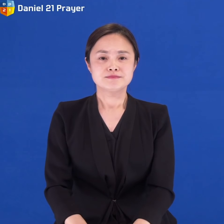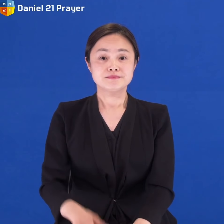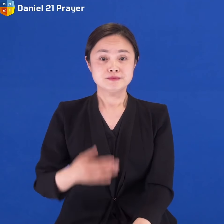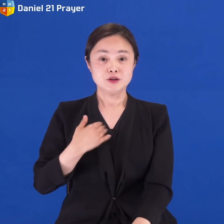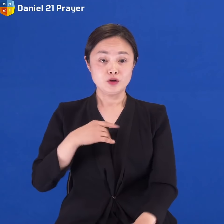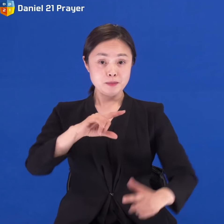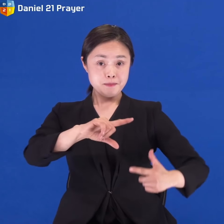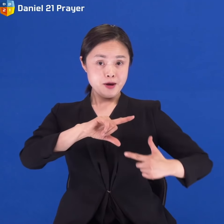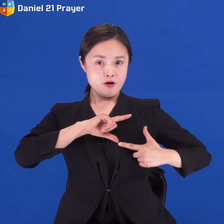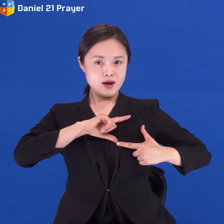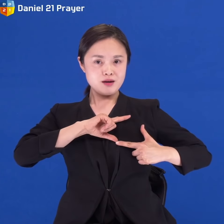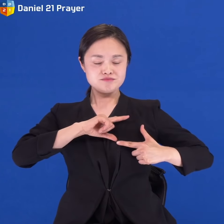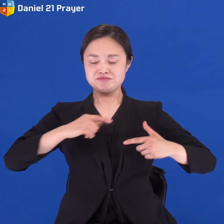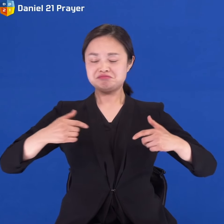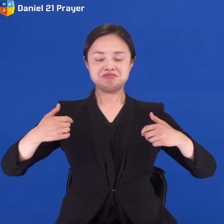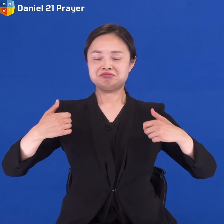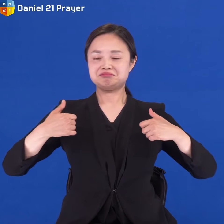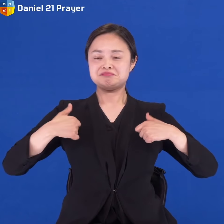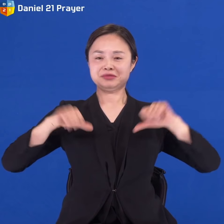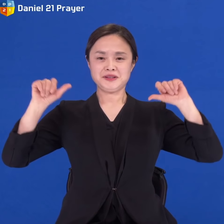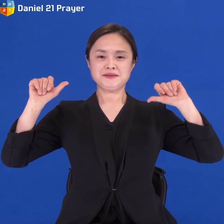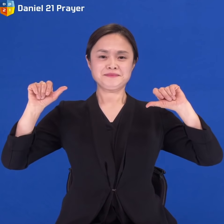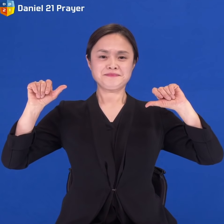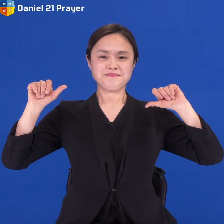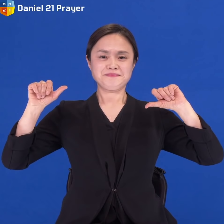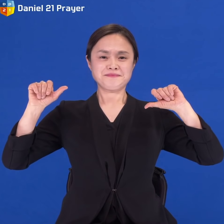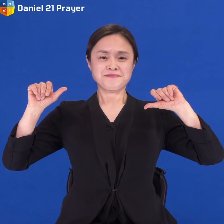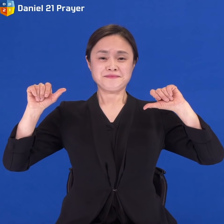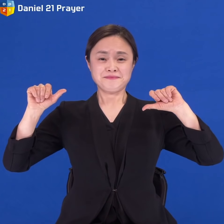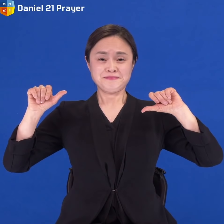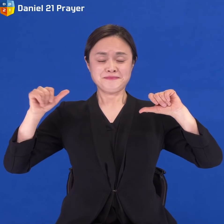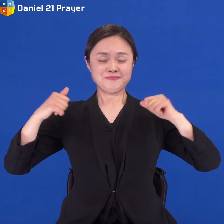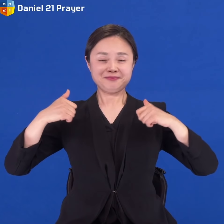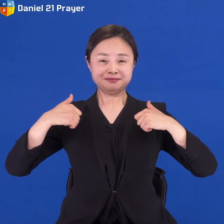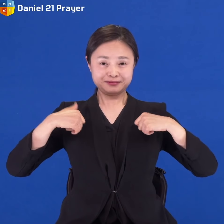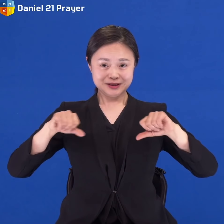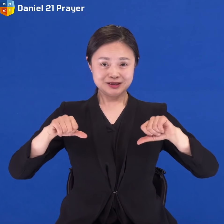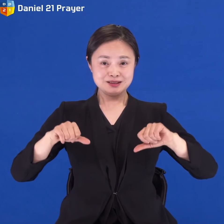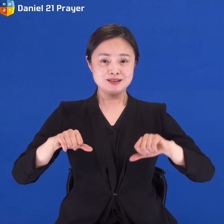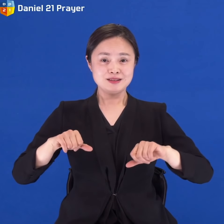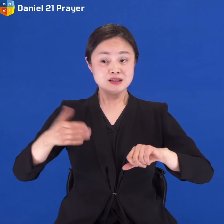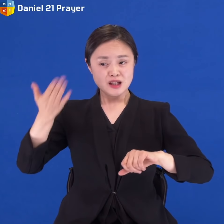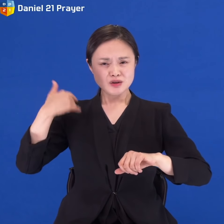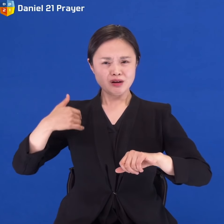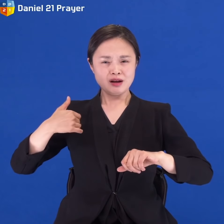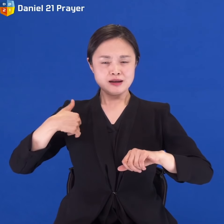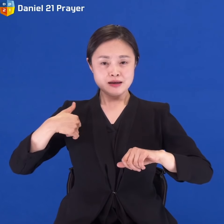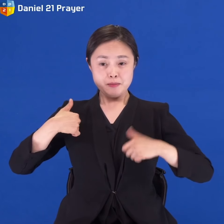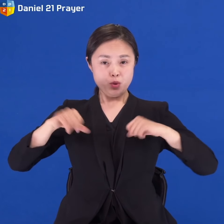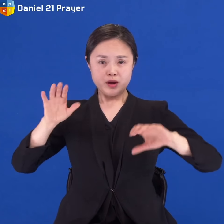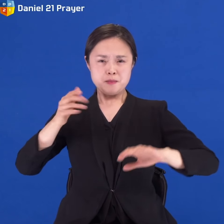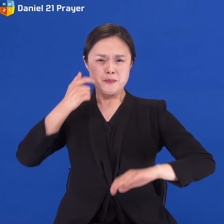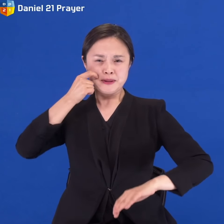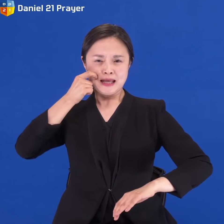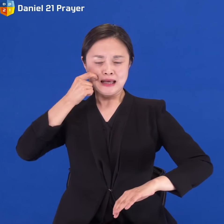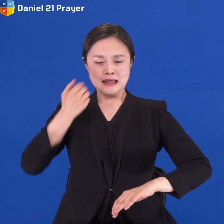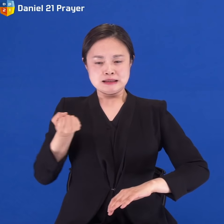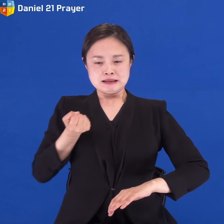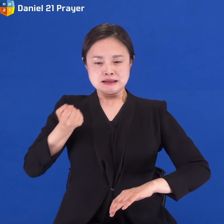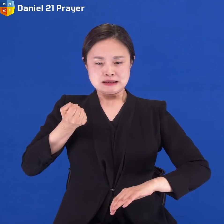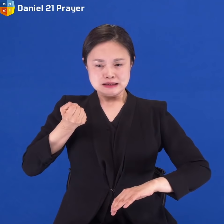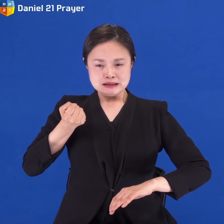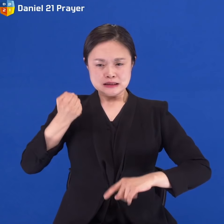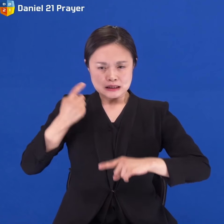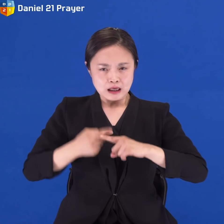포기했고 때를 기다리다 놓쳤다는 사실을 알게 됐습니다. 그래서 저는 박사 교수 호칭을 내려놓는 법도